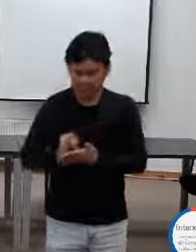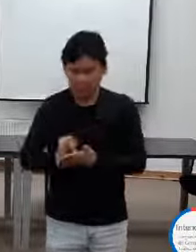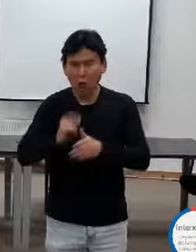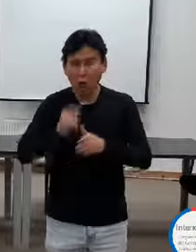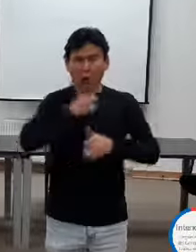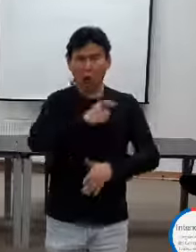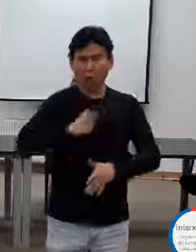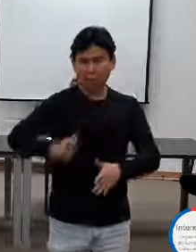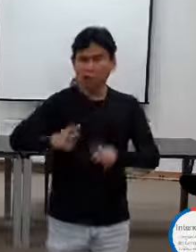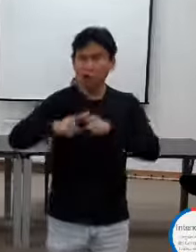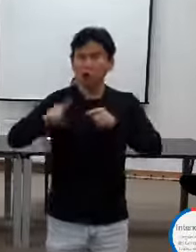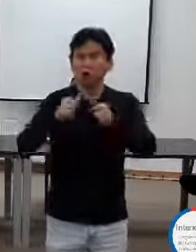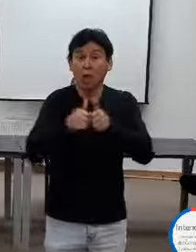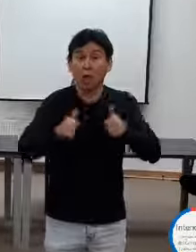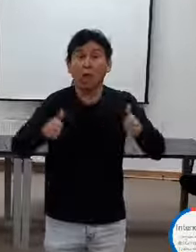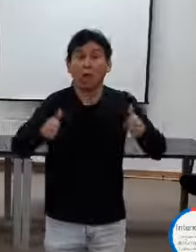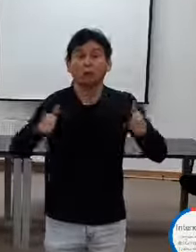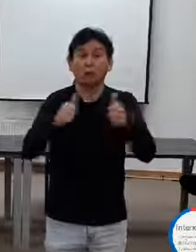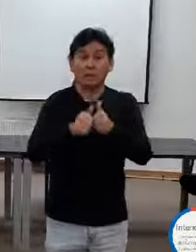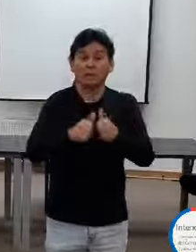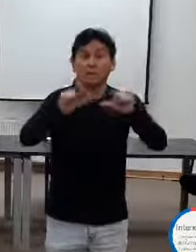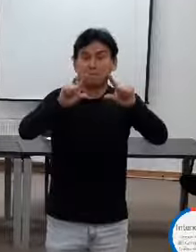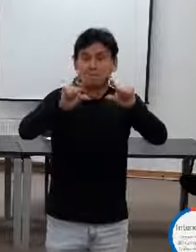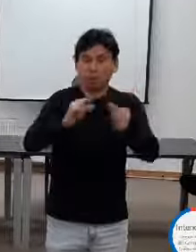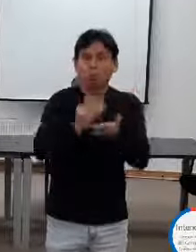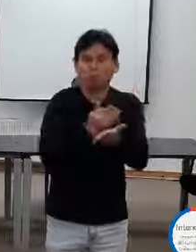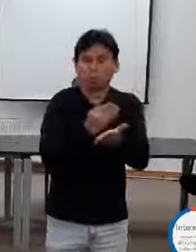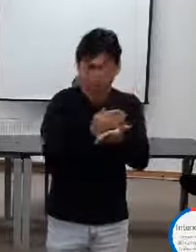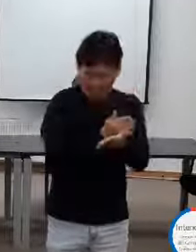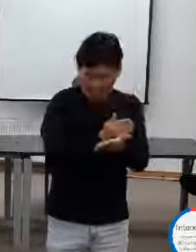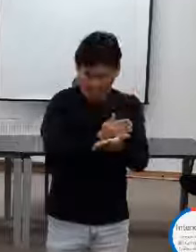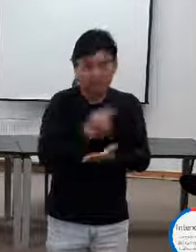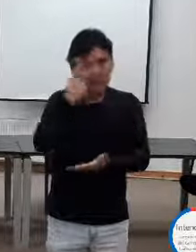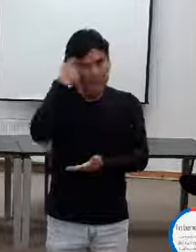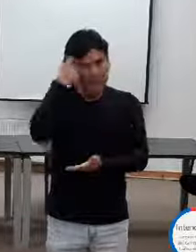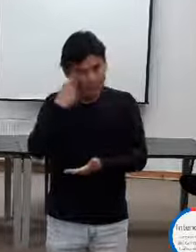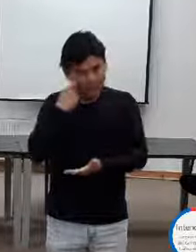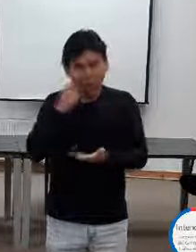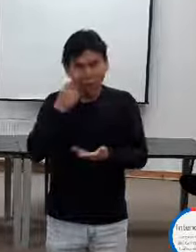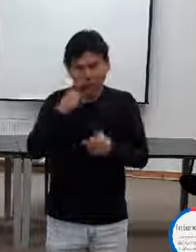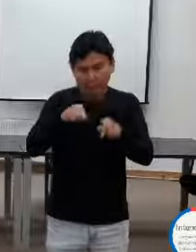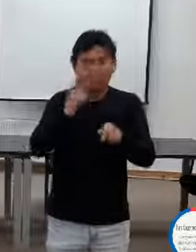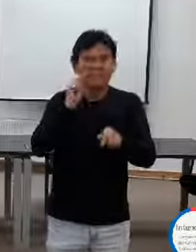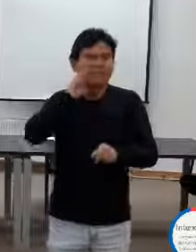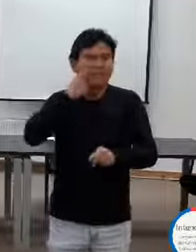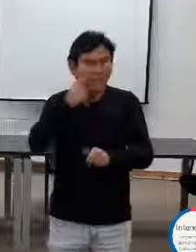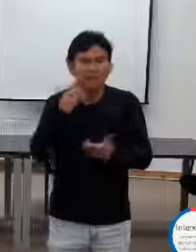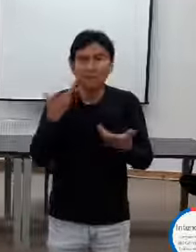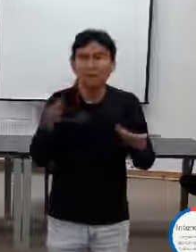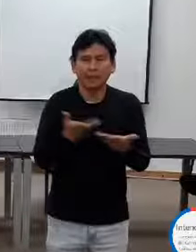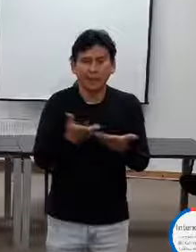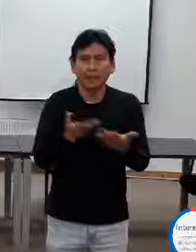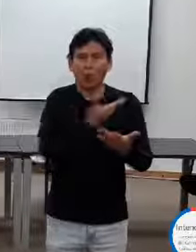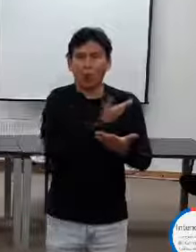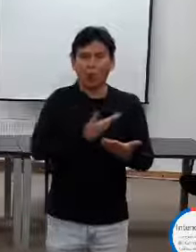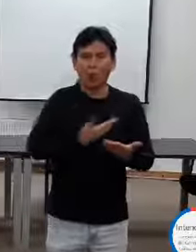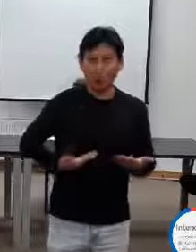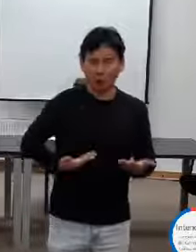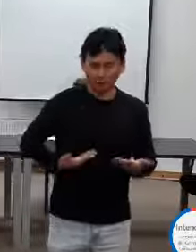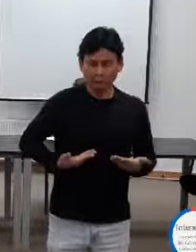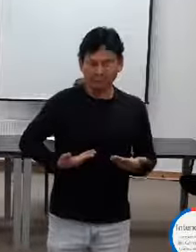gobernadores y otras autoridades de gobierno. Creemos que esto es una señal importante de un gobierno